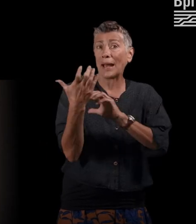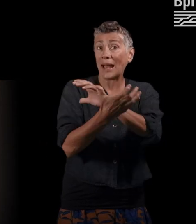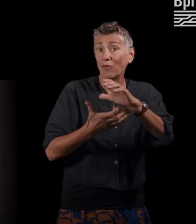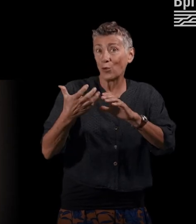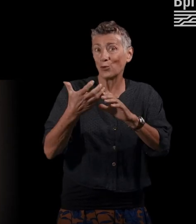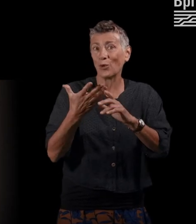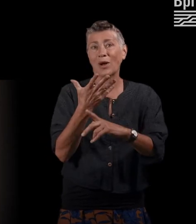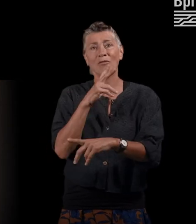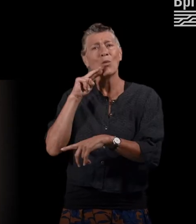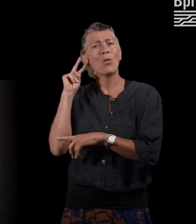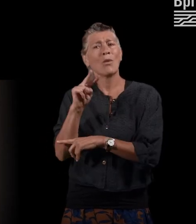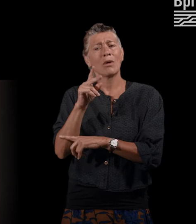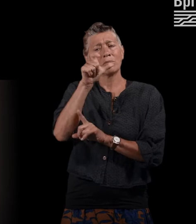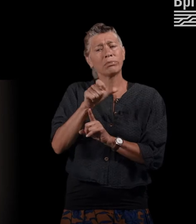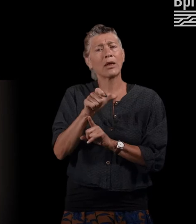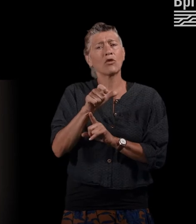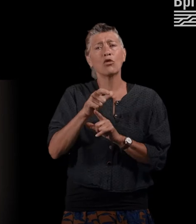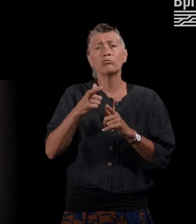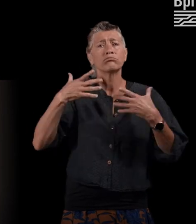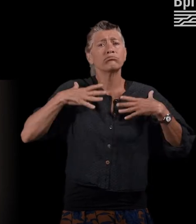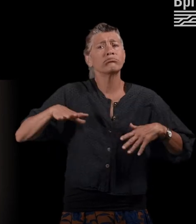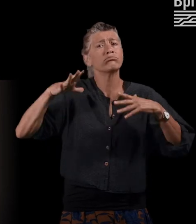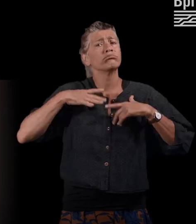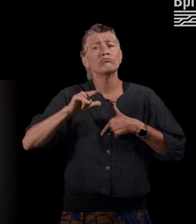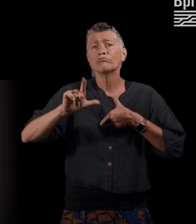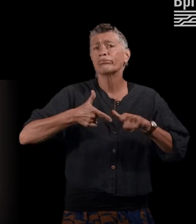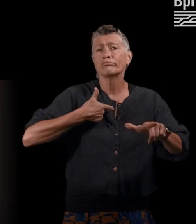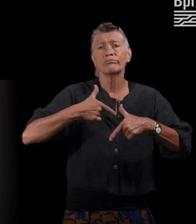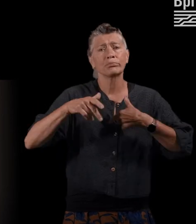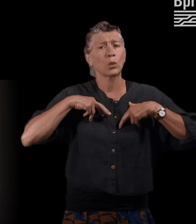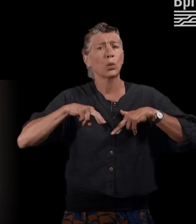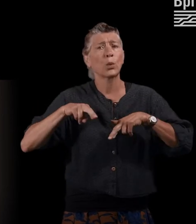cette révolution à travers la déambulation, comme je disais,